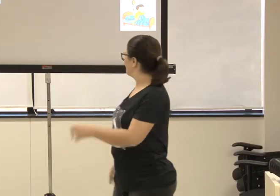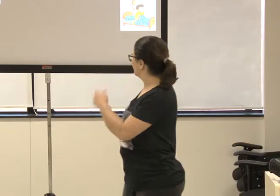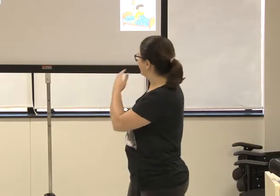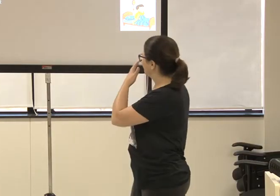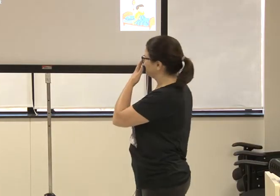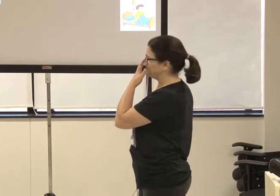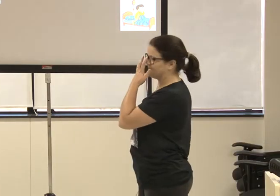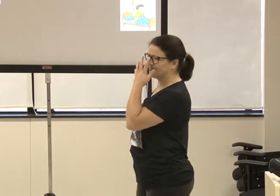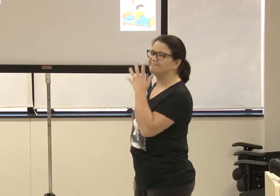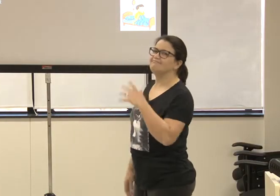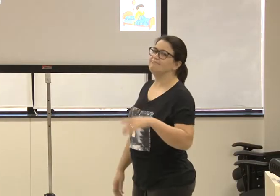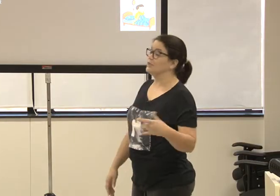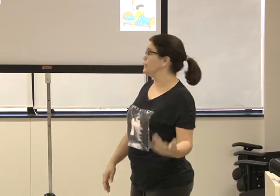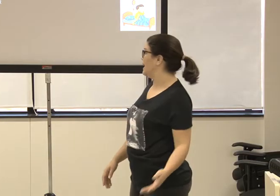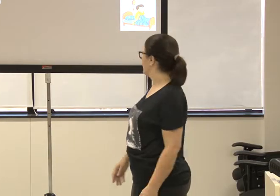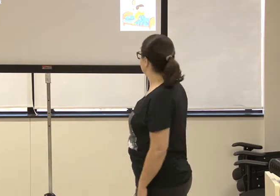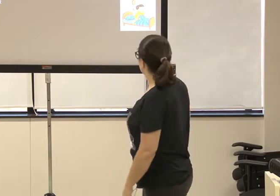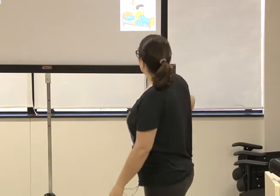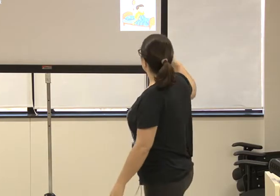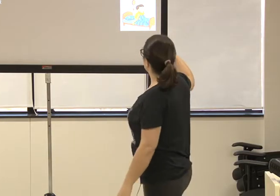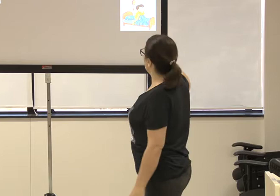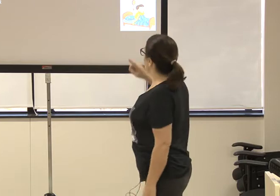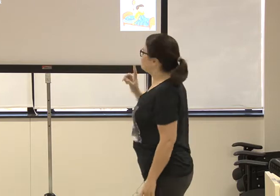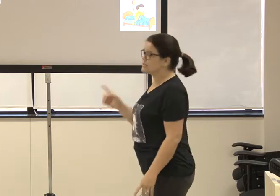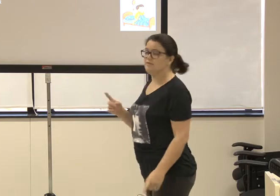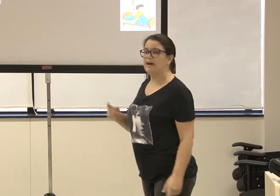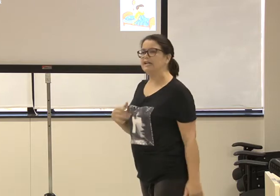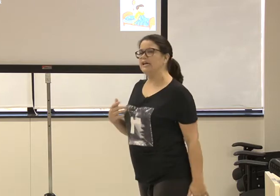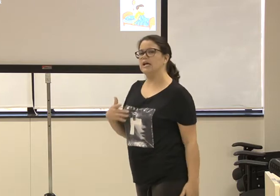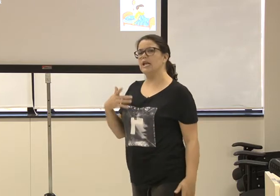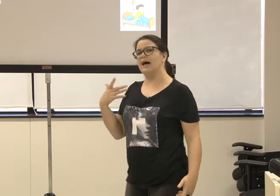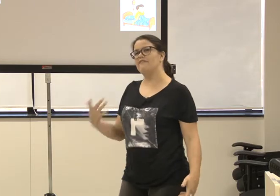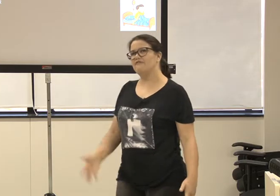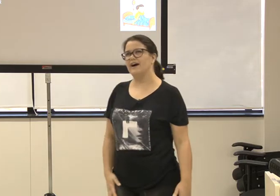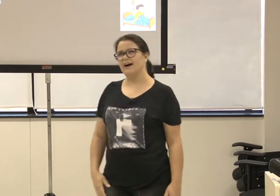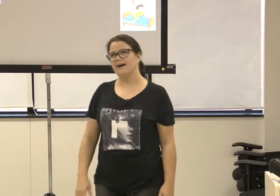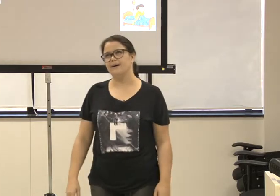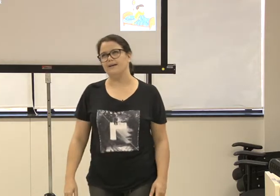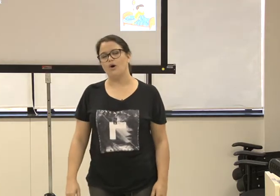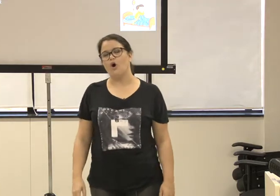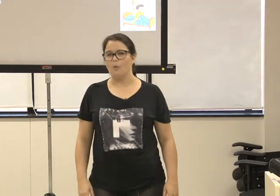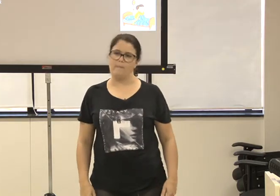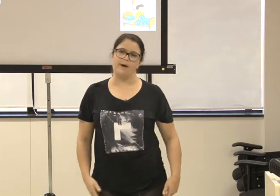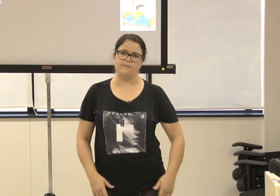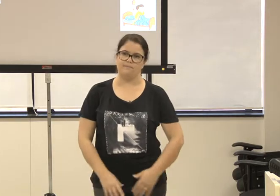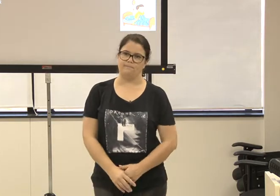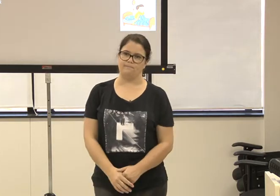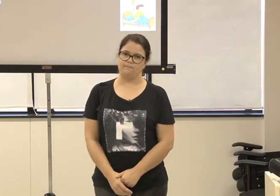coitado. Nada. Então, como você faria lavar roupa?